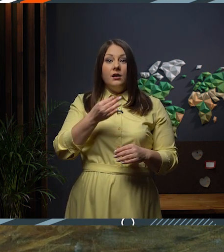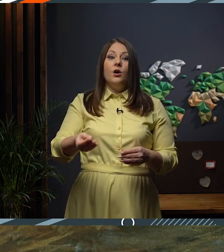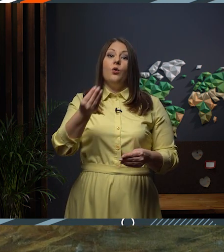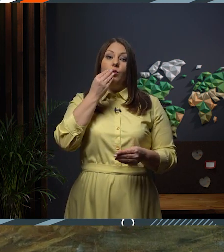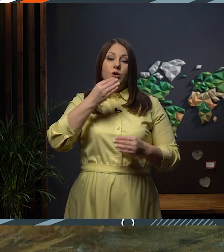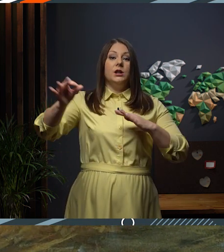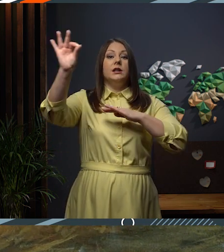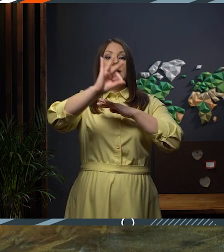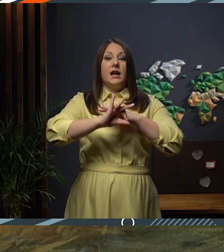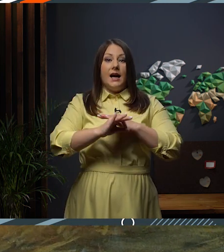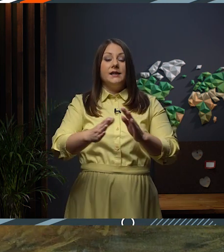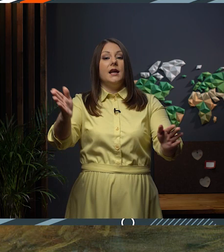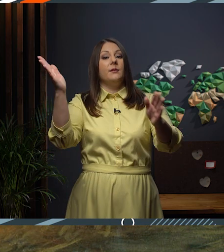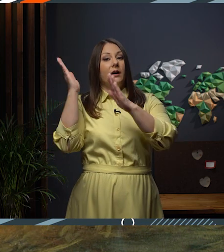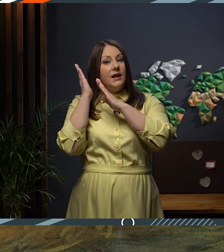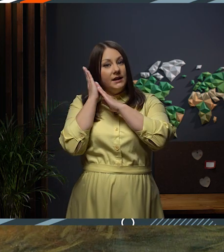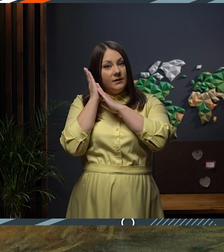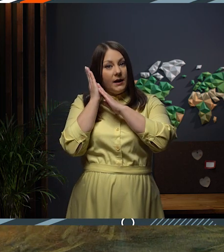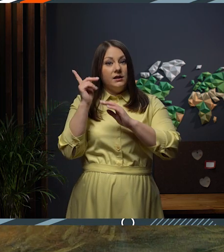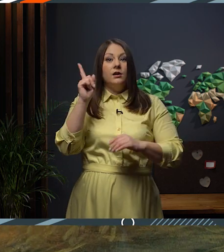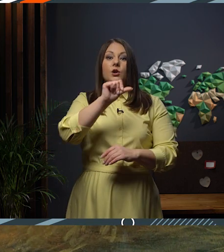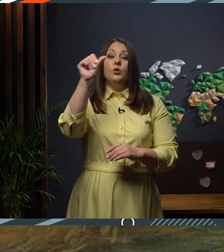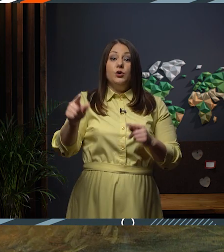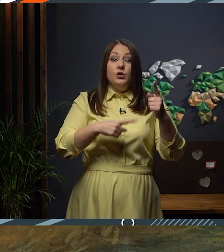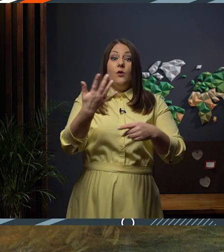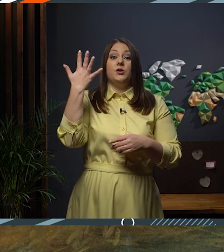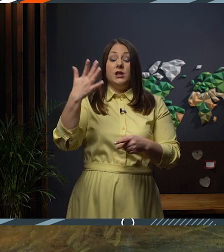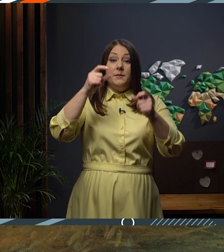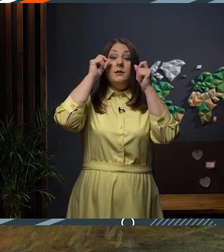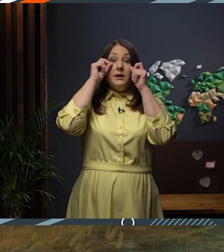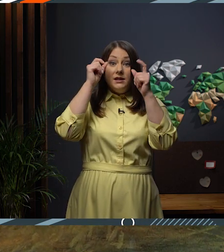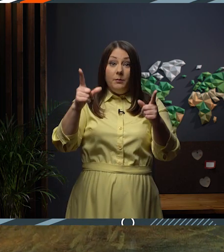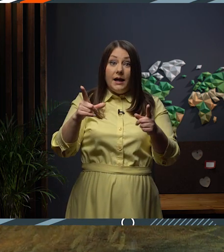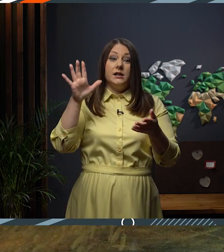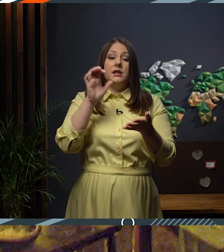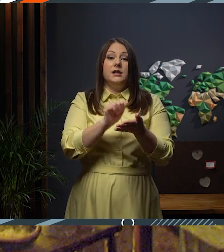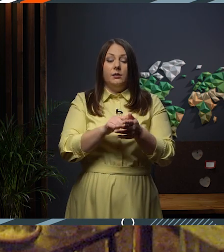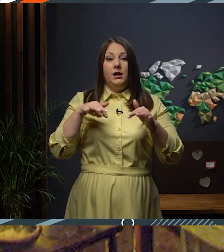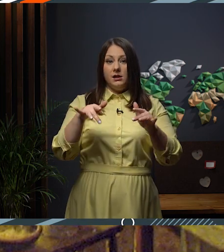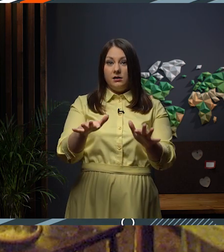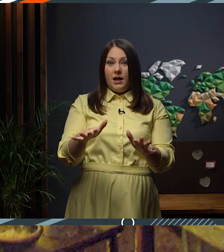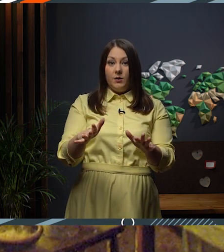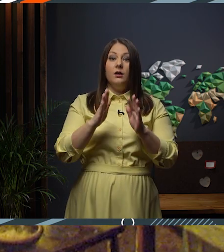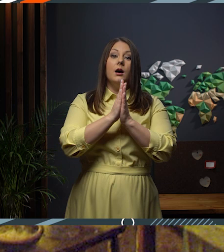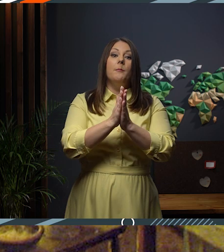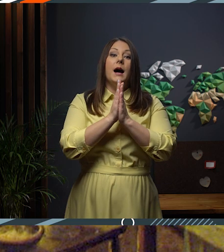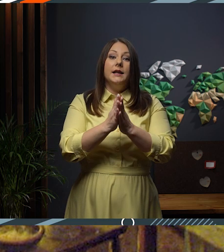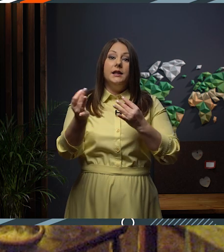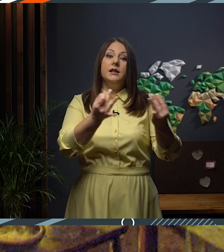рано, ужинали на закате и отправлялись спать. Но часов через 5 просыпались и занимались